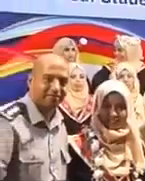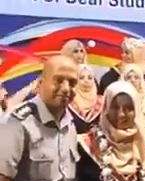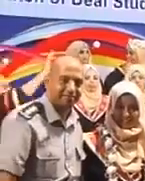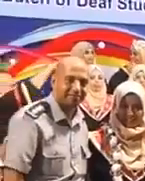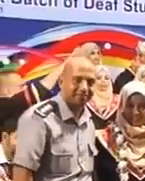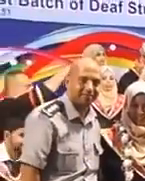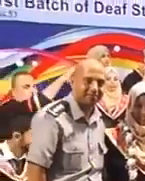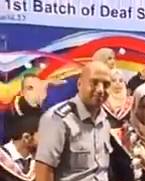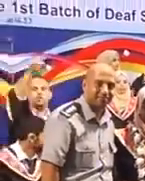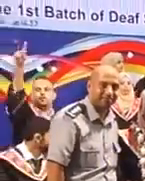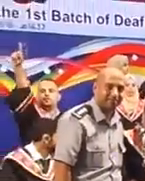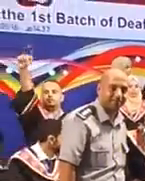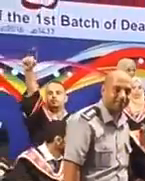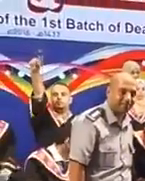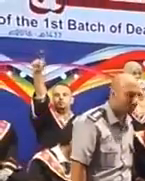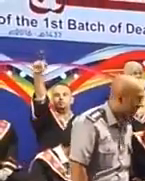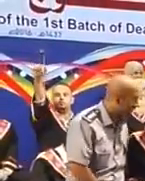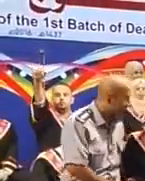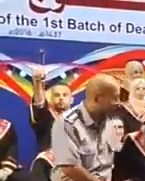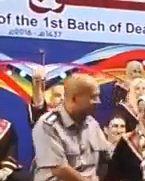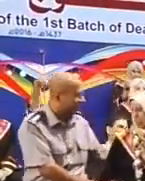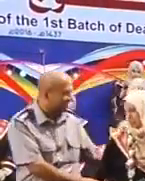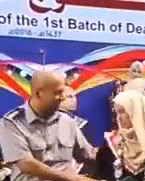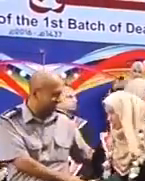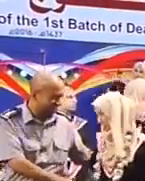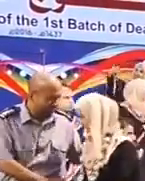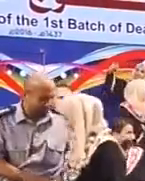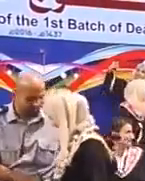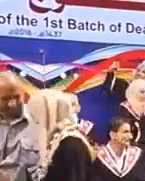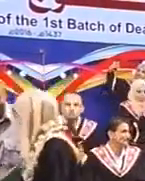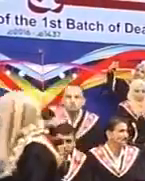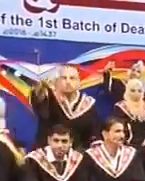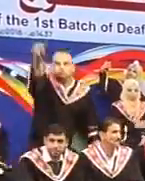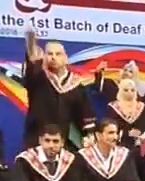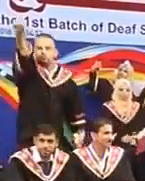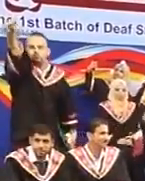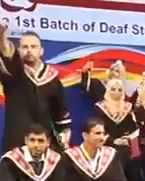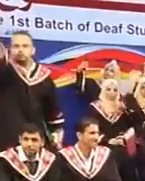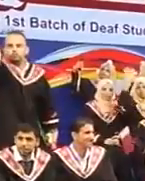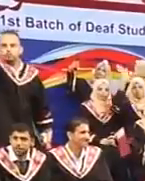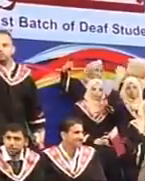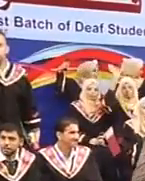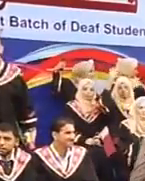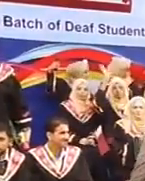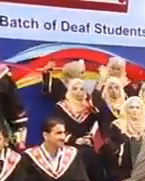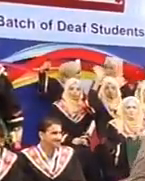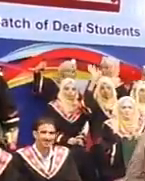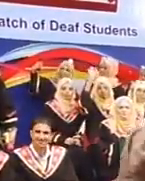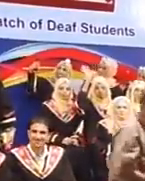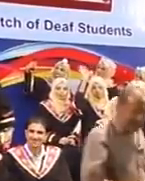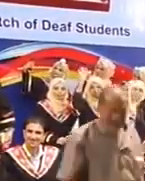المنصة. مبارك للناجحين والخريجين. ضاعي الفرحة